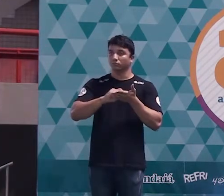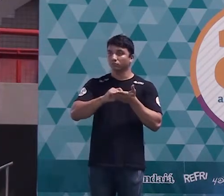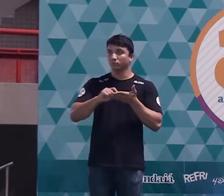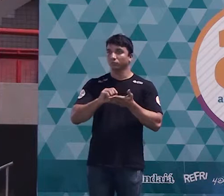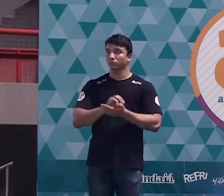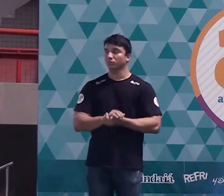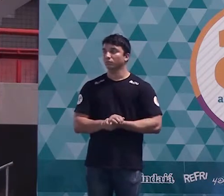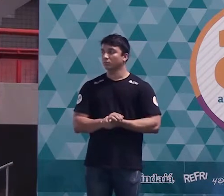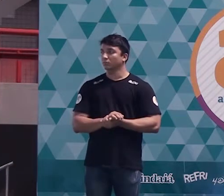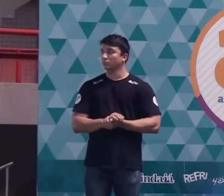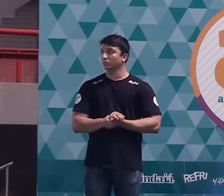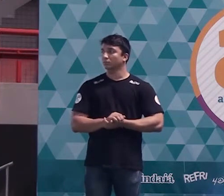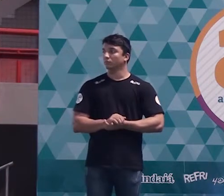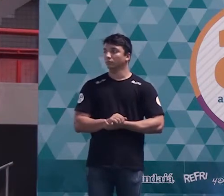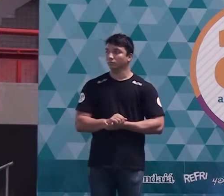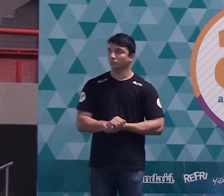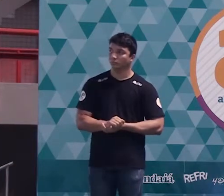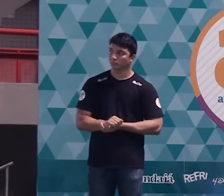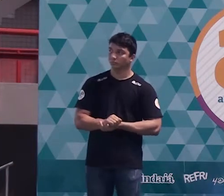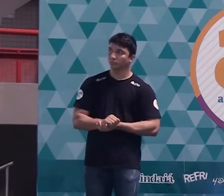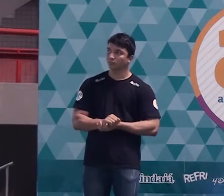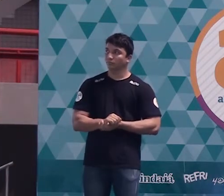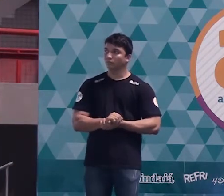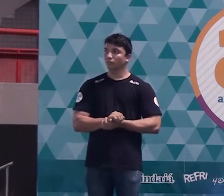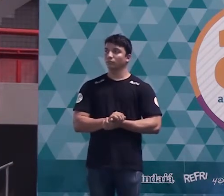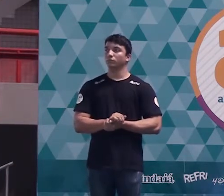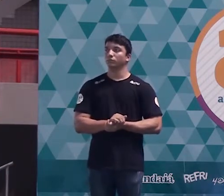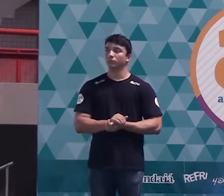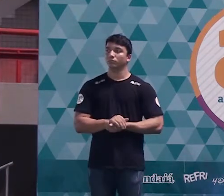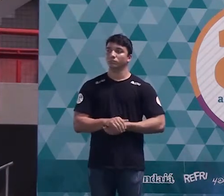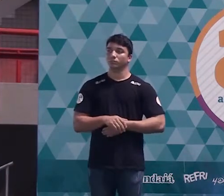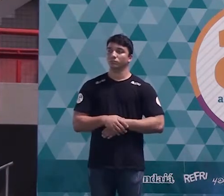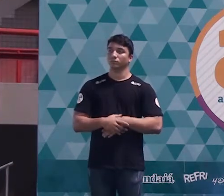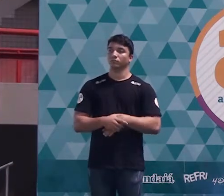vocês. Eu vou dizer aqui uma coisa para vocês escreverem, para a gente aprender como é que faz.